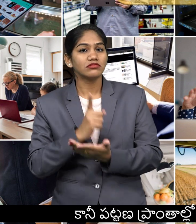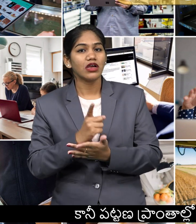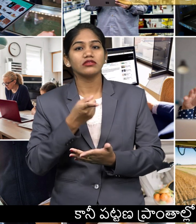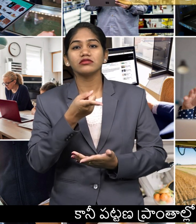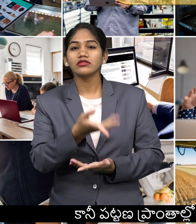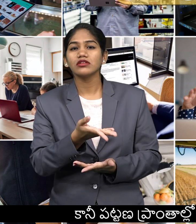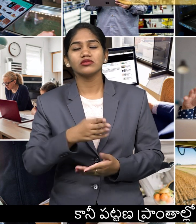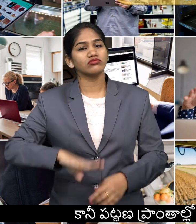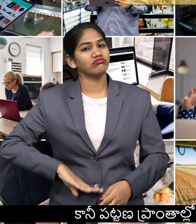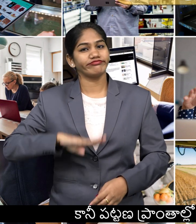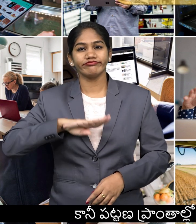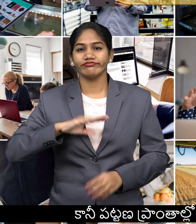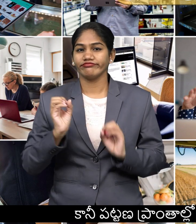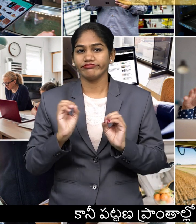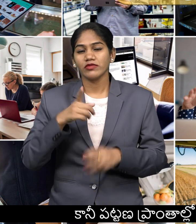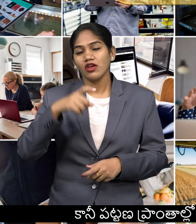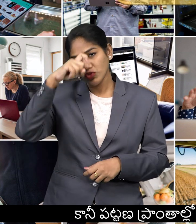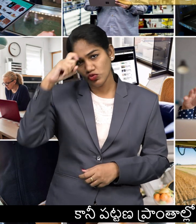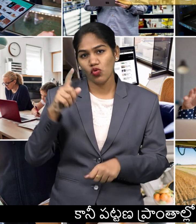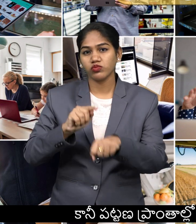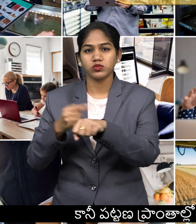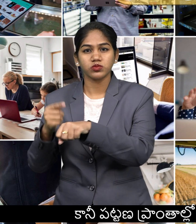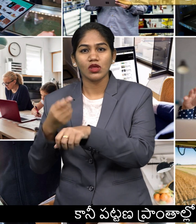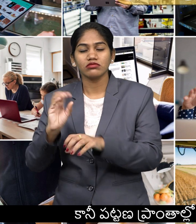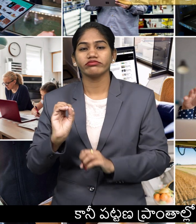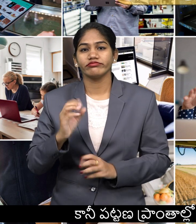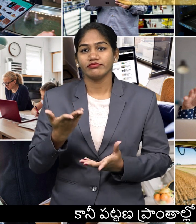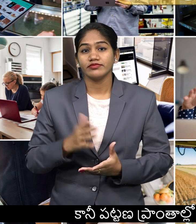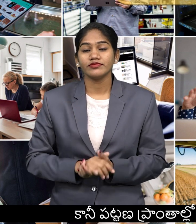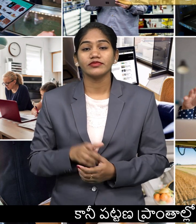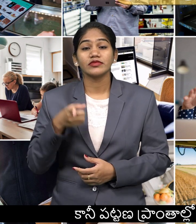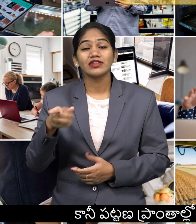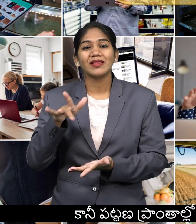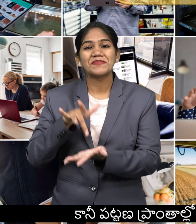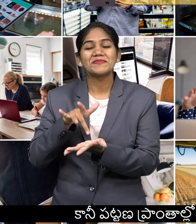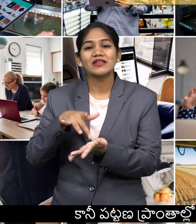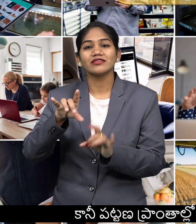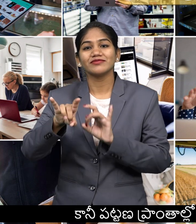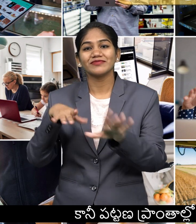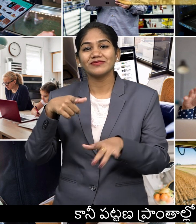కానీ పట్టణ ప్రాంతాల్లో తగినంత ఉపాధి అవకాశాలు లేవు.